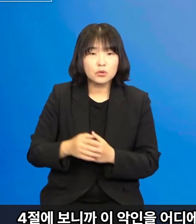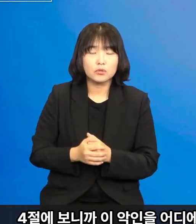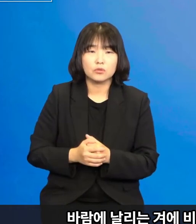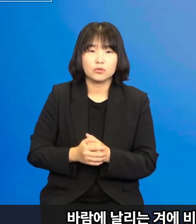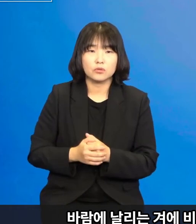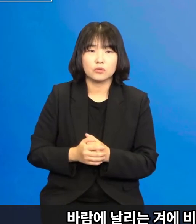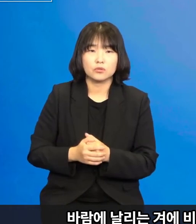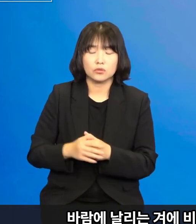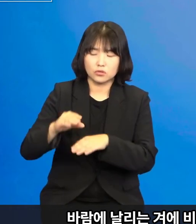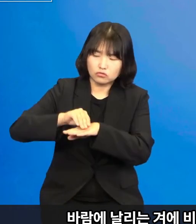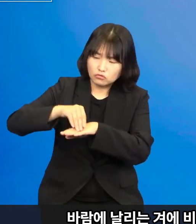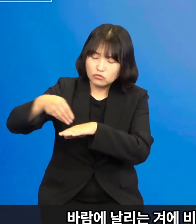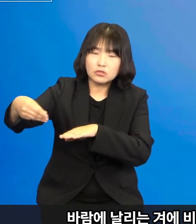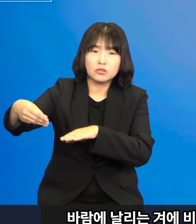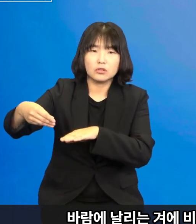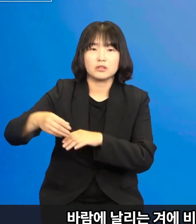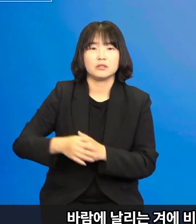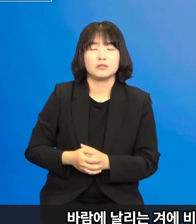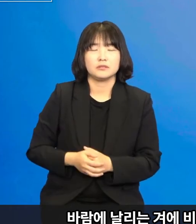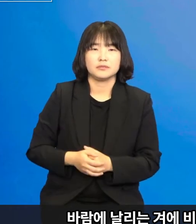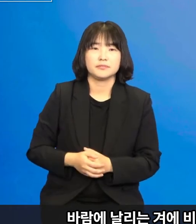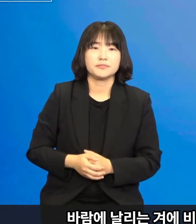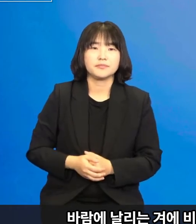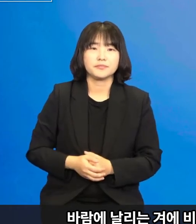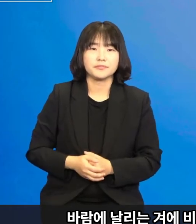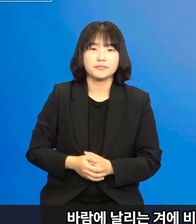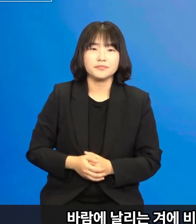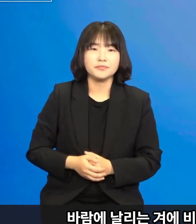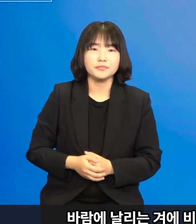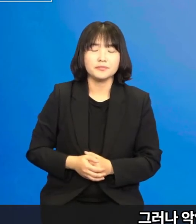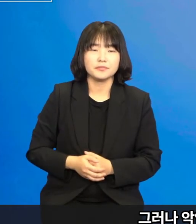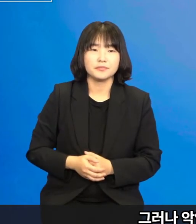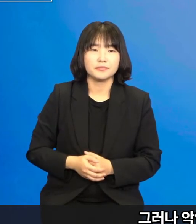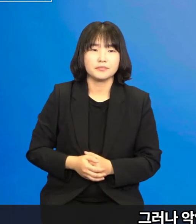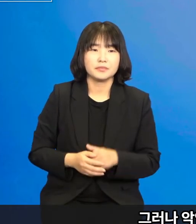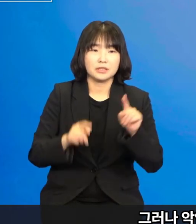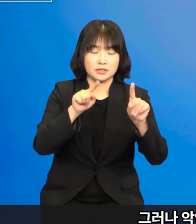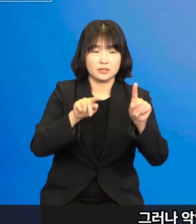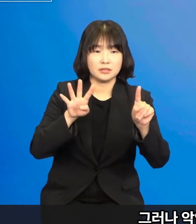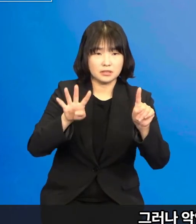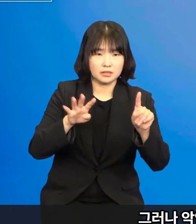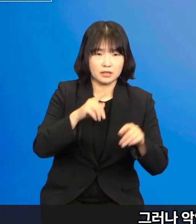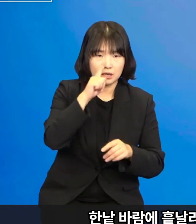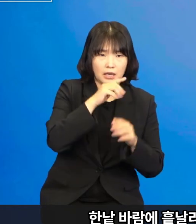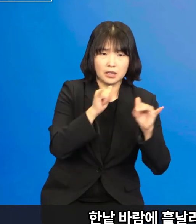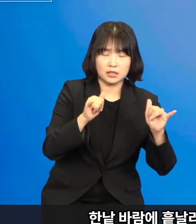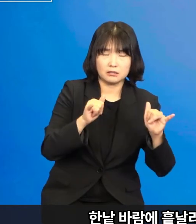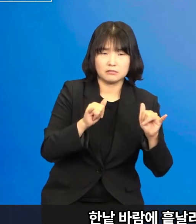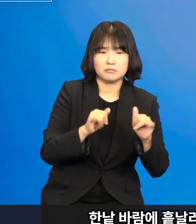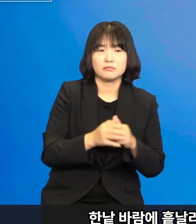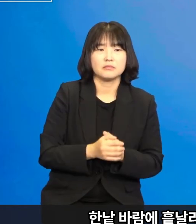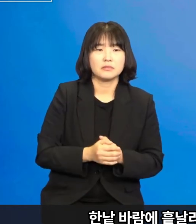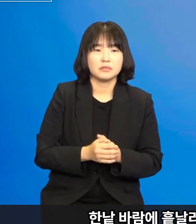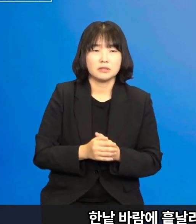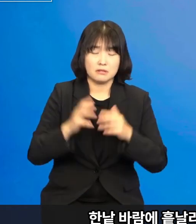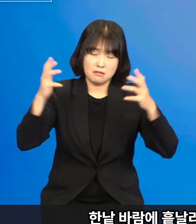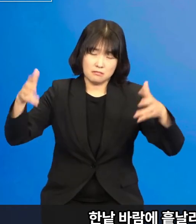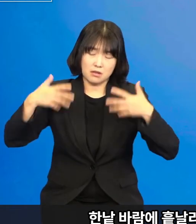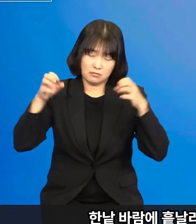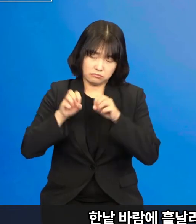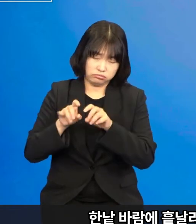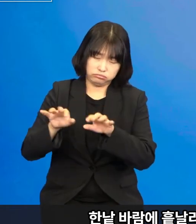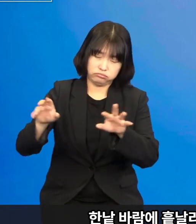합니다. 바람이 날리는 겨에 비유를 하고 있어요. 자, 4절 보십시오. 그러나 악인은 그렇지 않으니 한낱 바람에